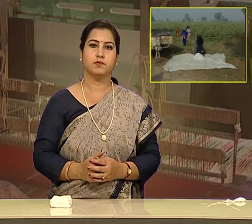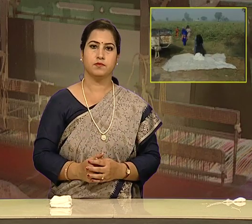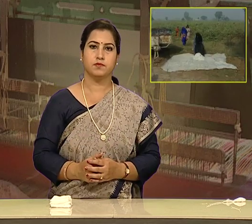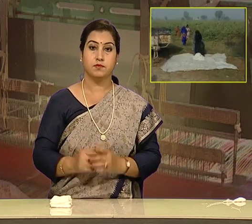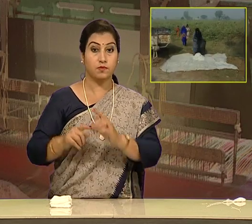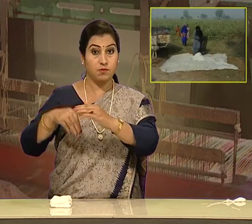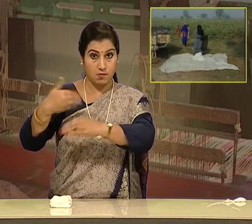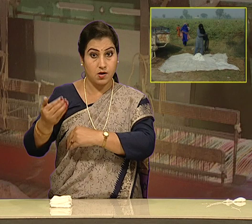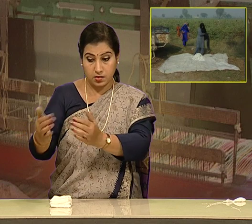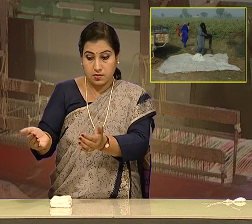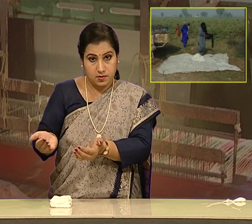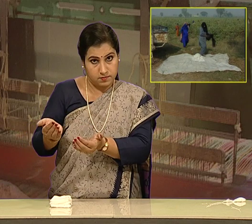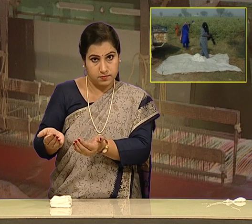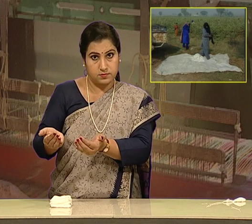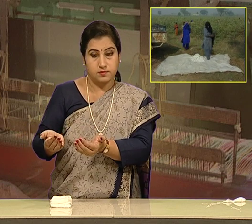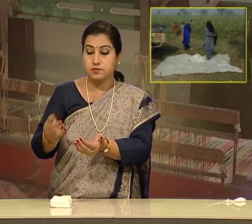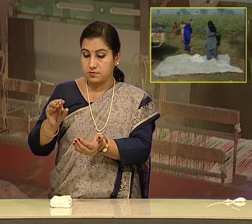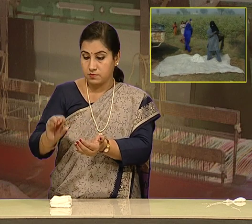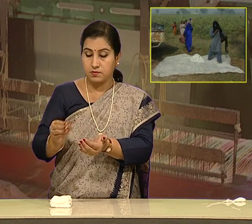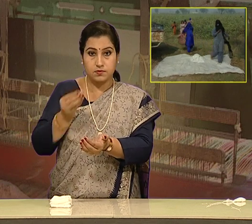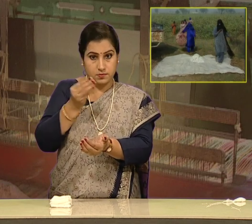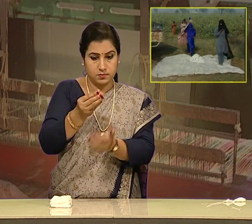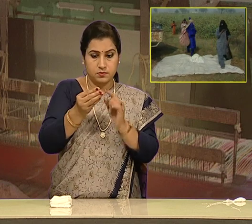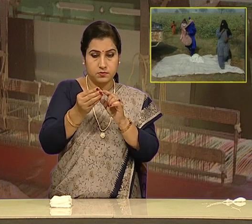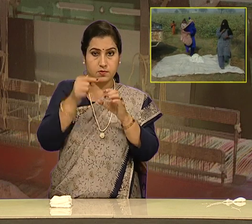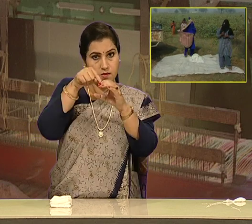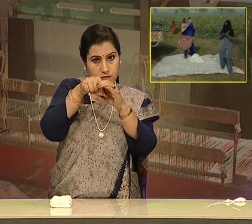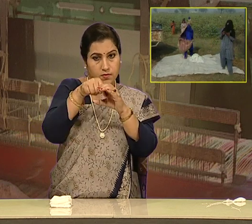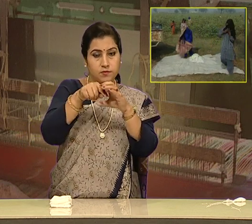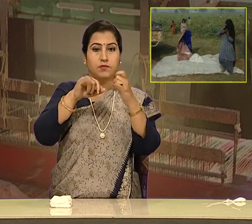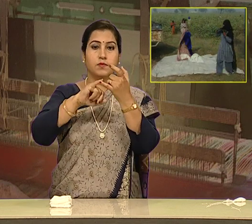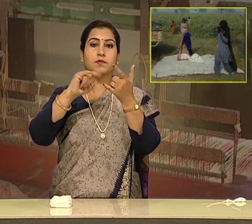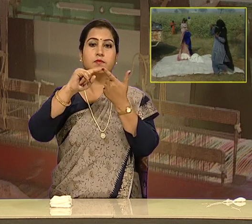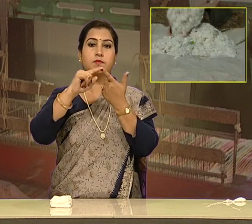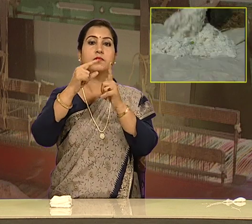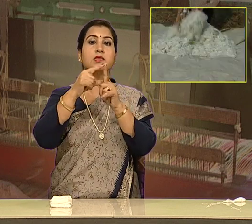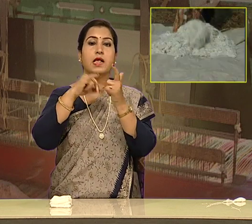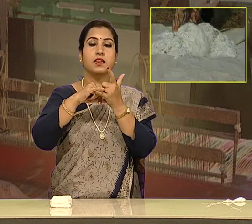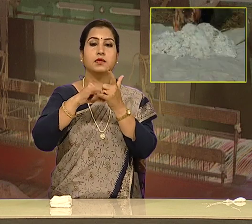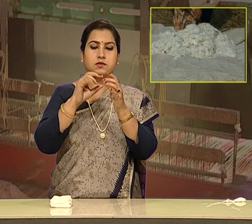इसके बाद कपास से बीजों को पृथक किया जाता